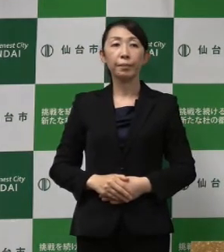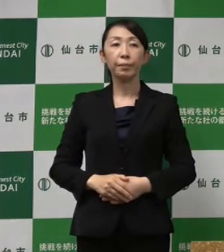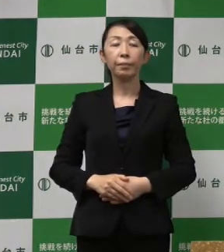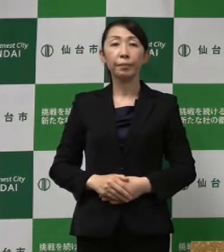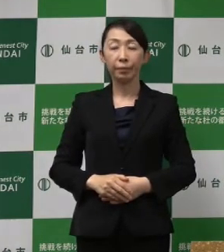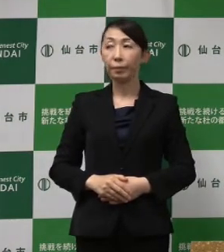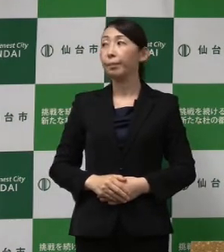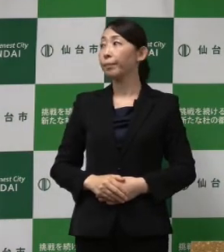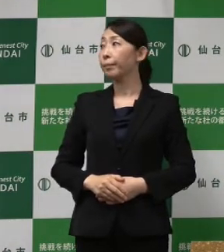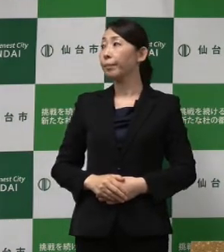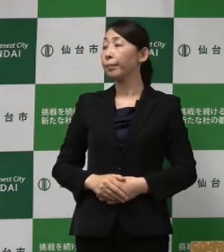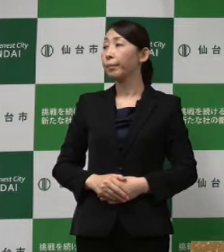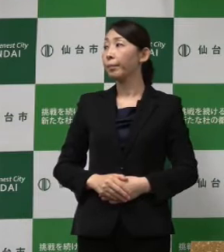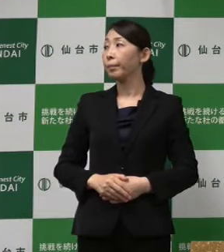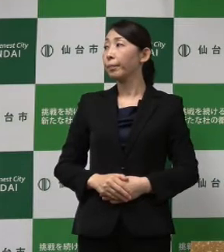よろしくどうぞ。